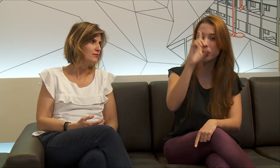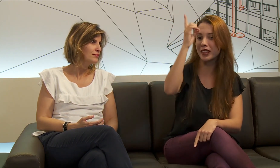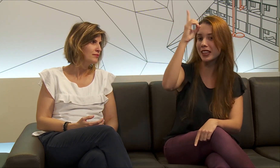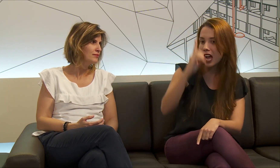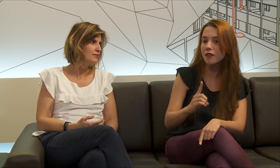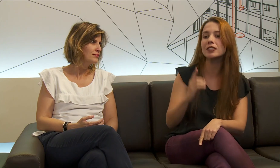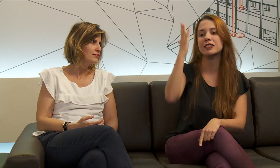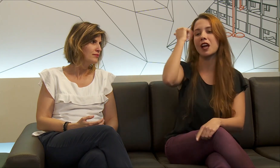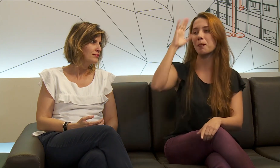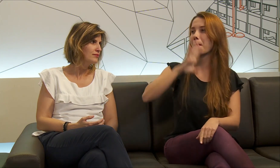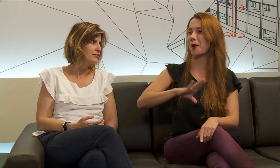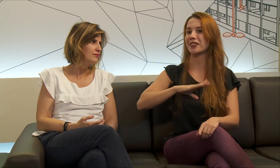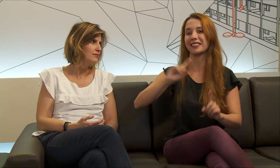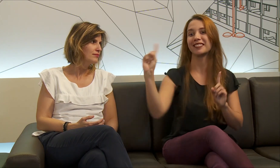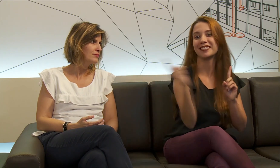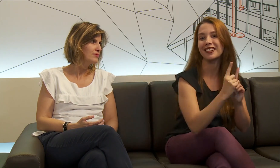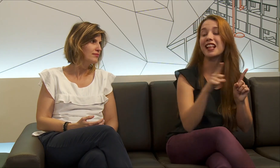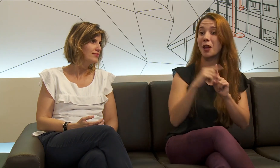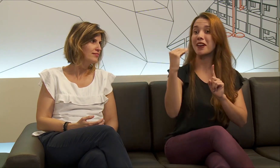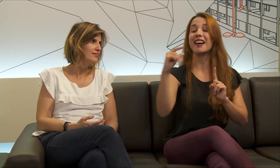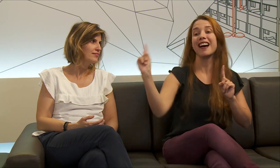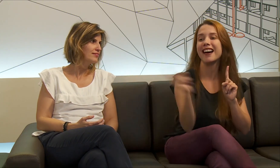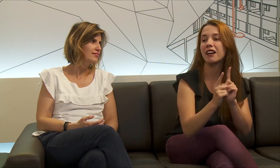algumas deficiências, por exemplo, as pessoas sabem,